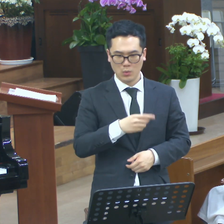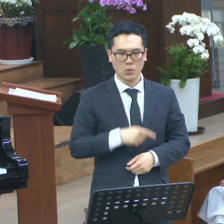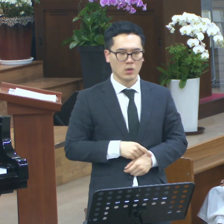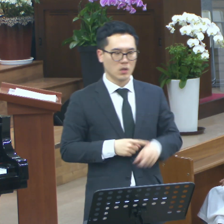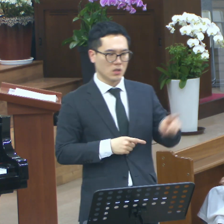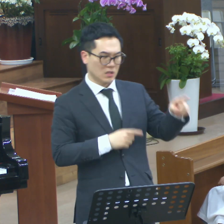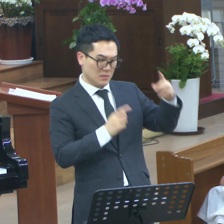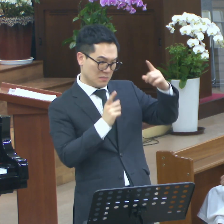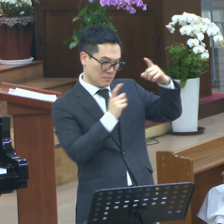가져요.